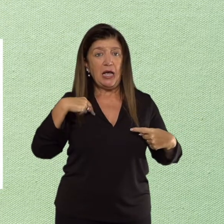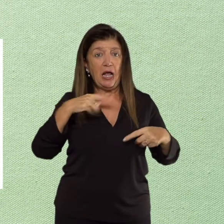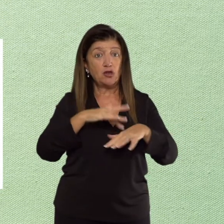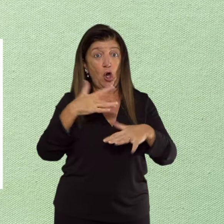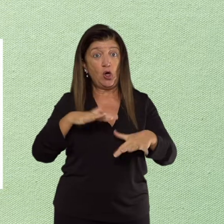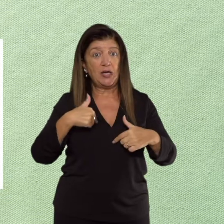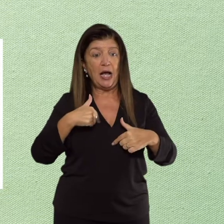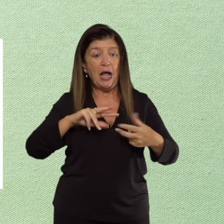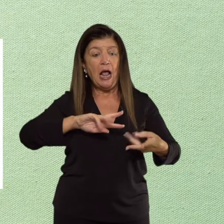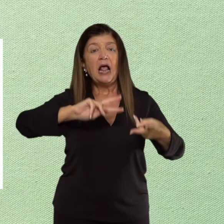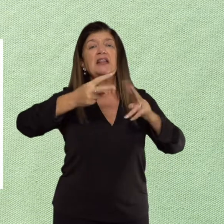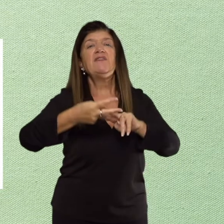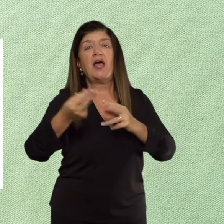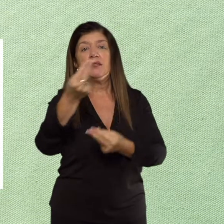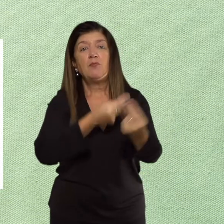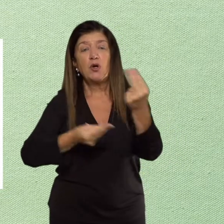Diciamo di sì, perché